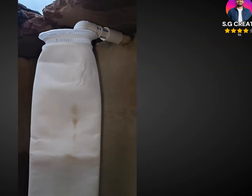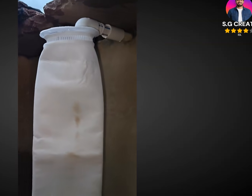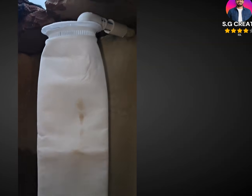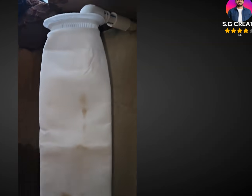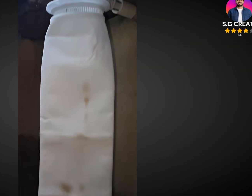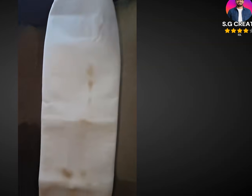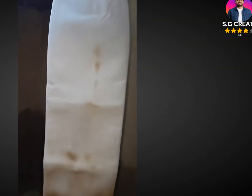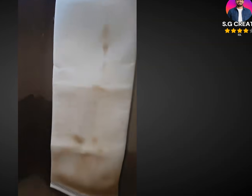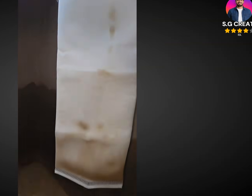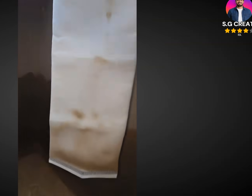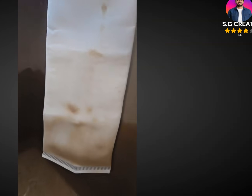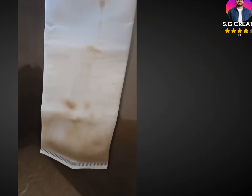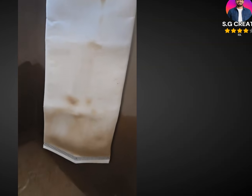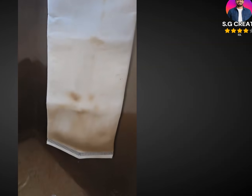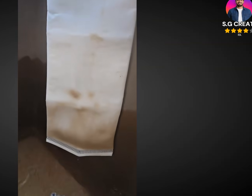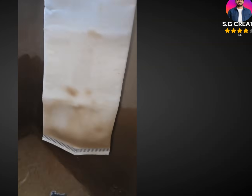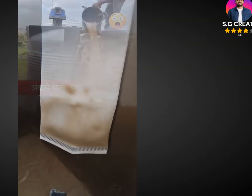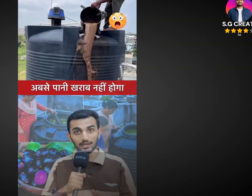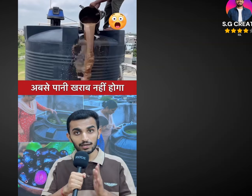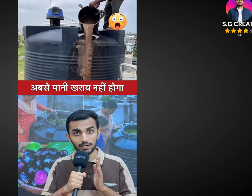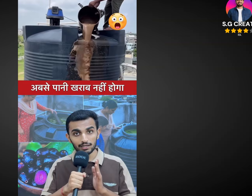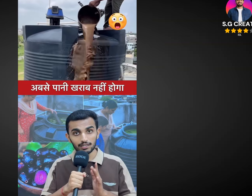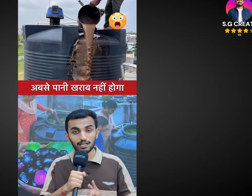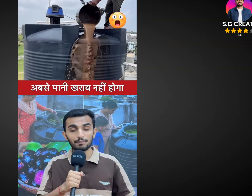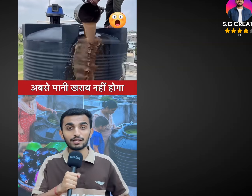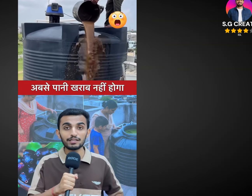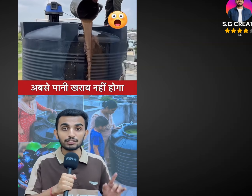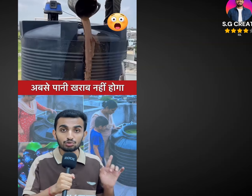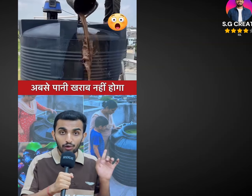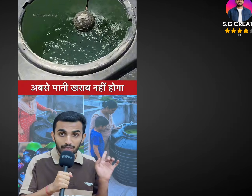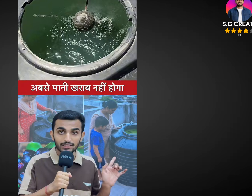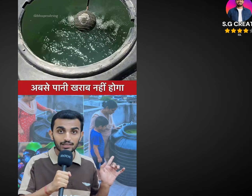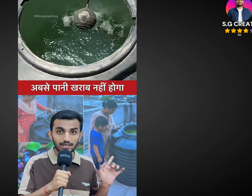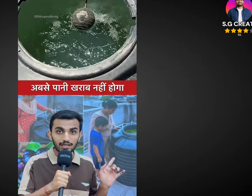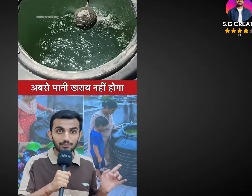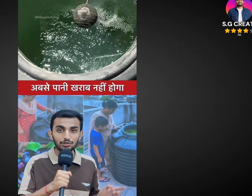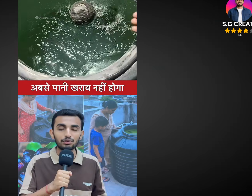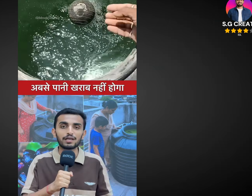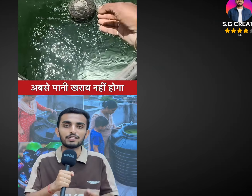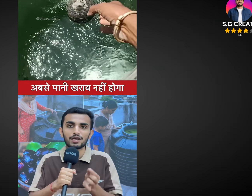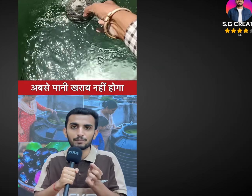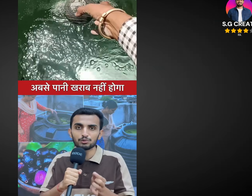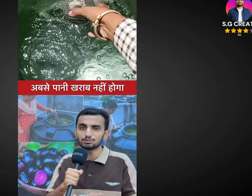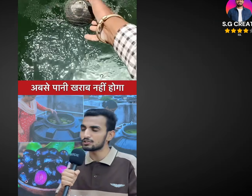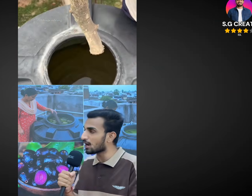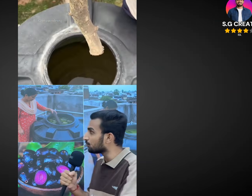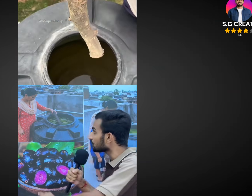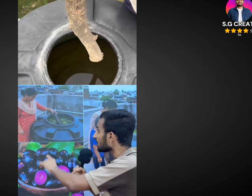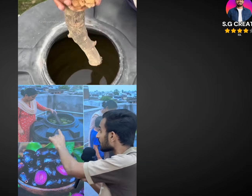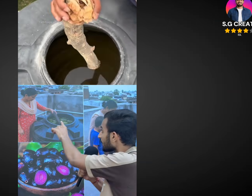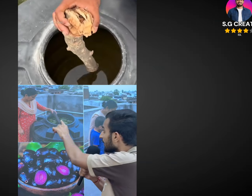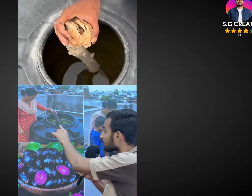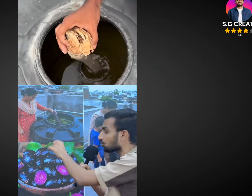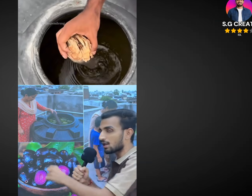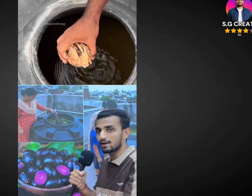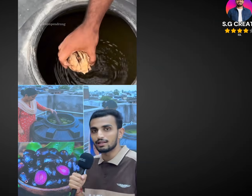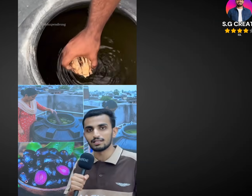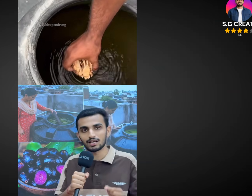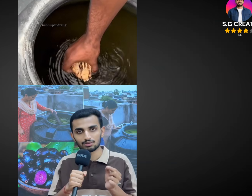कर ले। chemical मिलते हैं filtration we नेक्स्ट discussed वीडियो में। earlier. आपके घर के Let us टंकी का dive पानी deeper into the 101 साल mechanics तक of खराब why नहीं these होगा यदि specific आपने उसमें benefits are जामुन की so लकड़ी का एक crucial टुकड़ा for डाल दिया maintaining तो a देखो